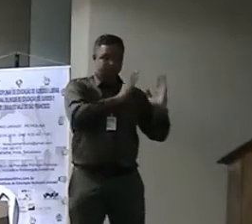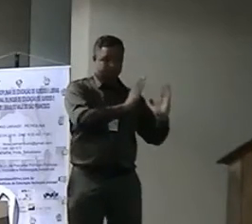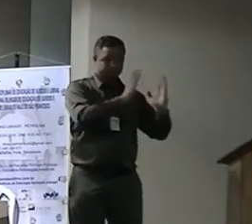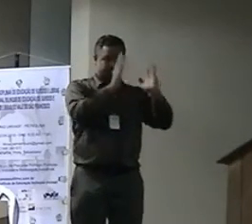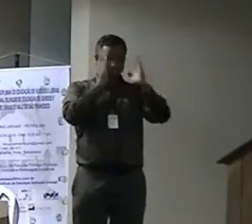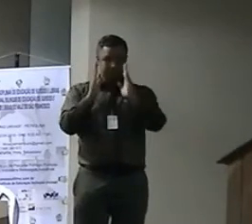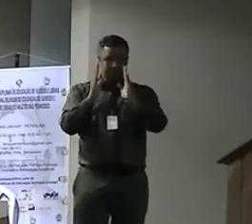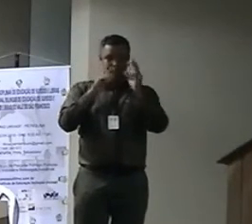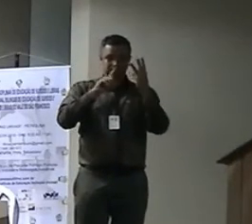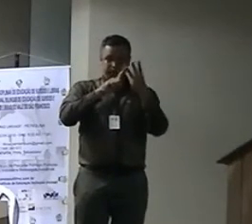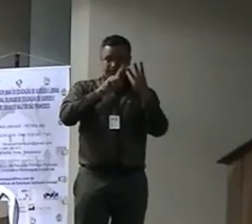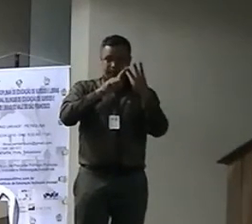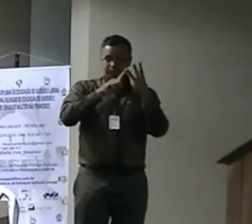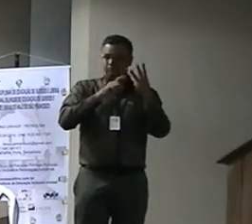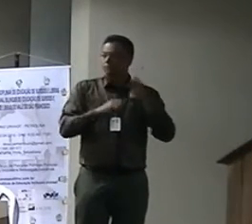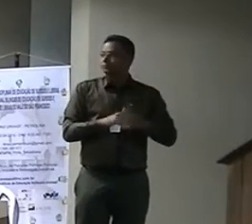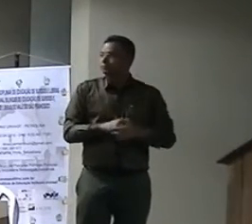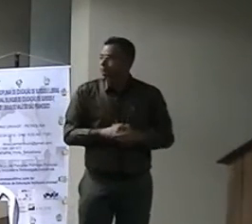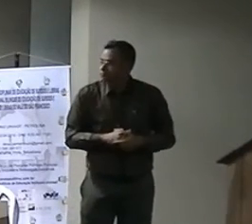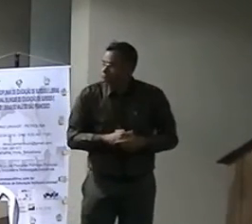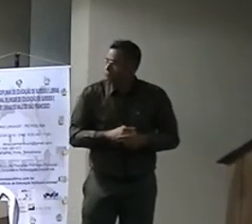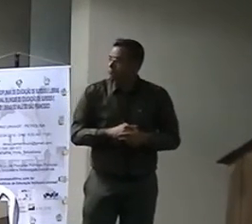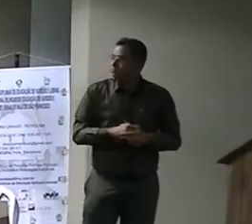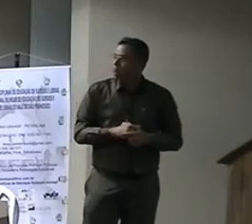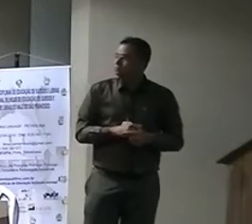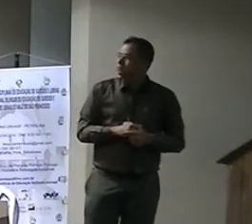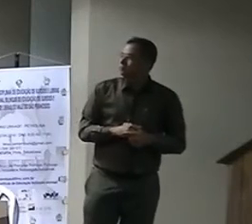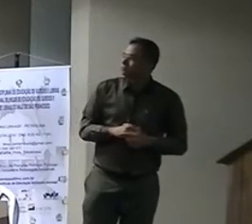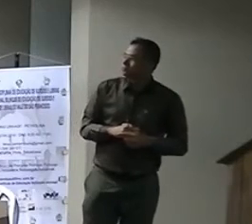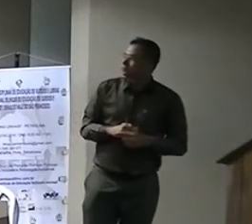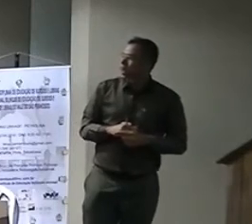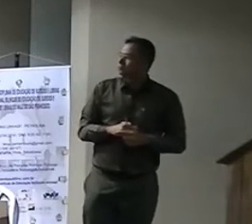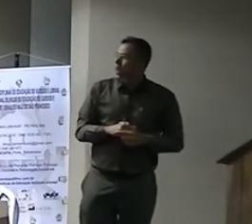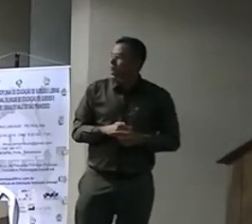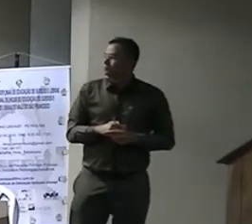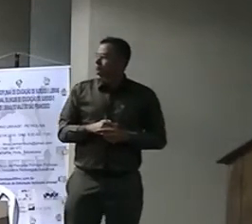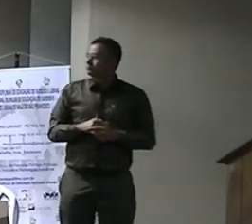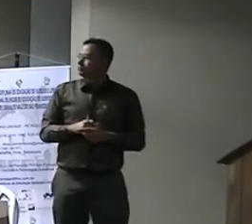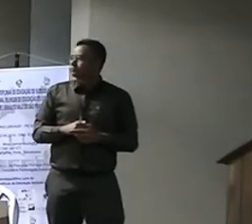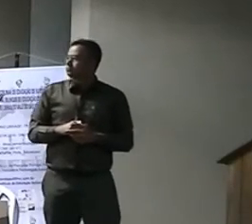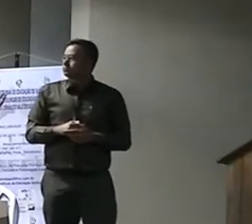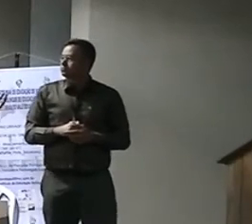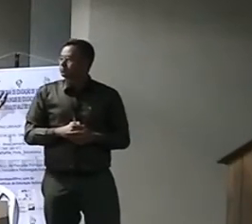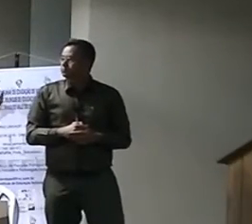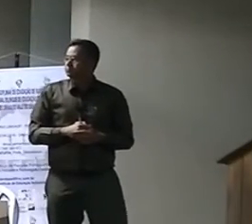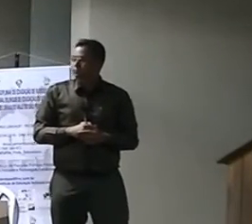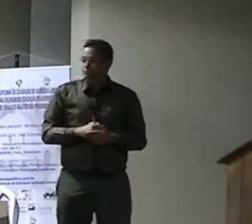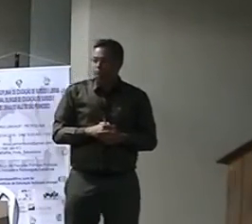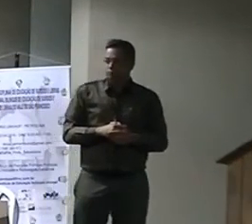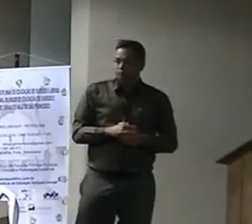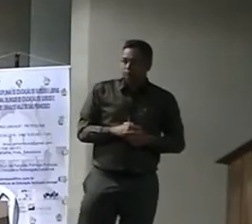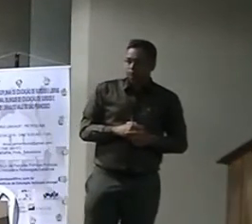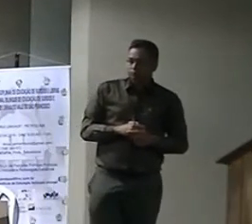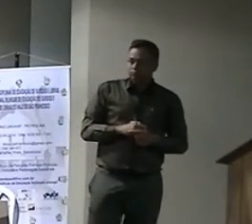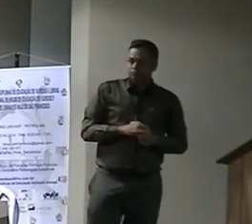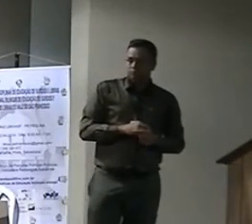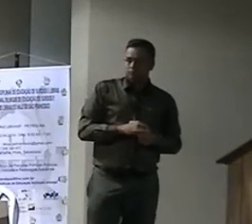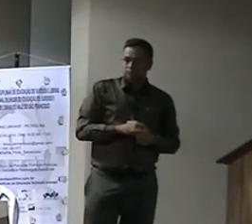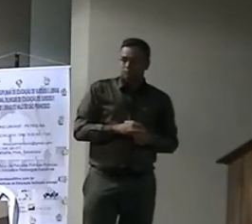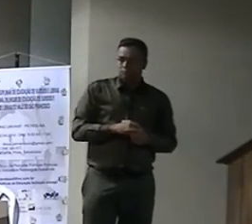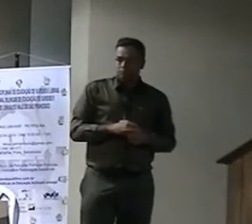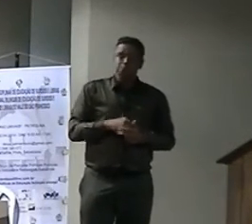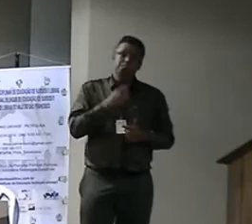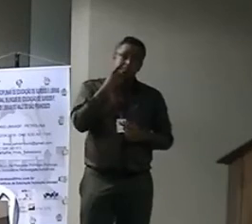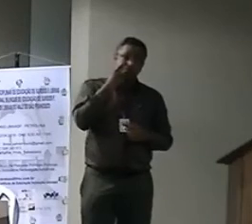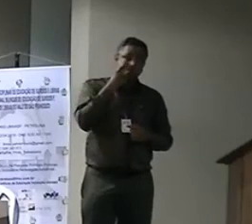O outro momento é a frustração, que a partir desse segundo momento que eu citei, ele começa a fazer algumas